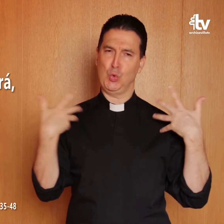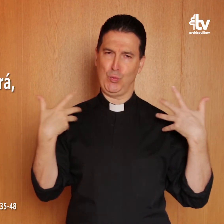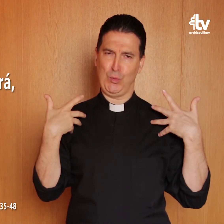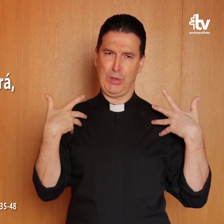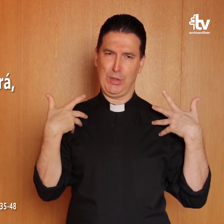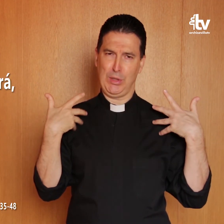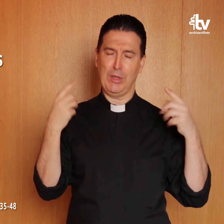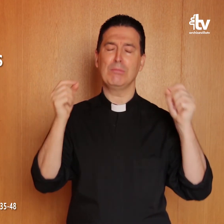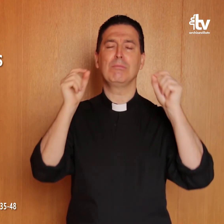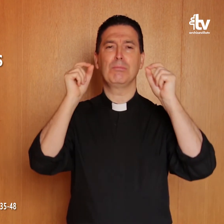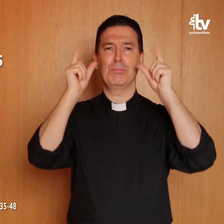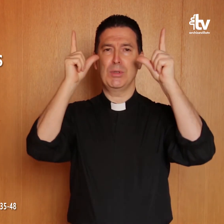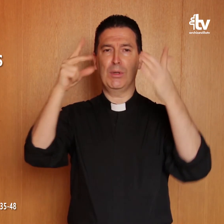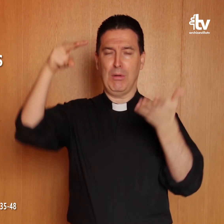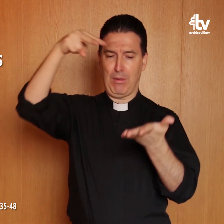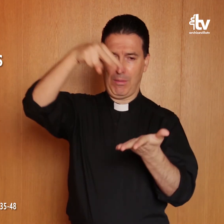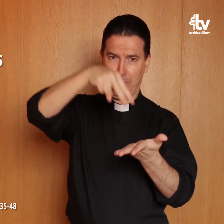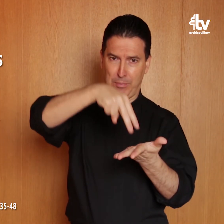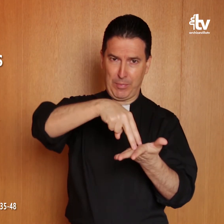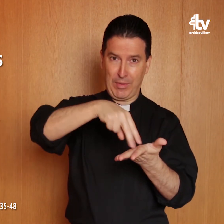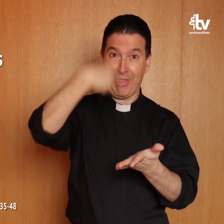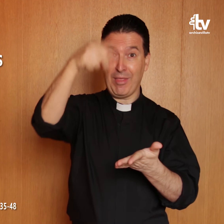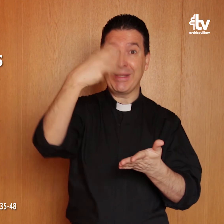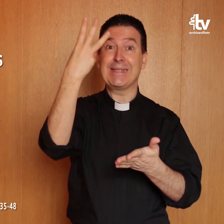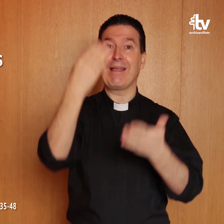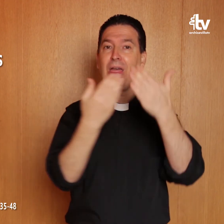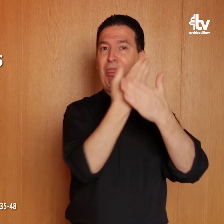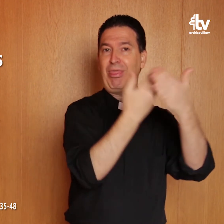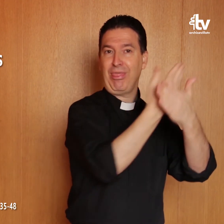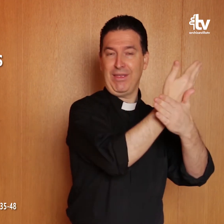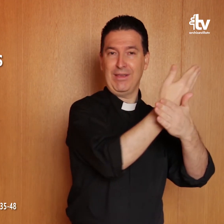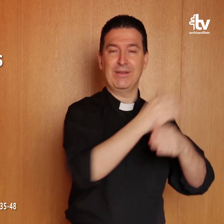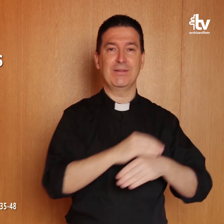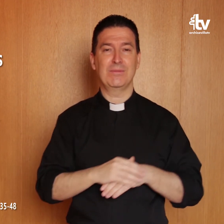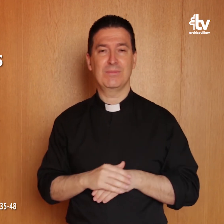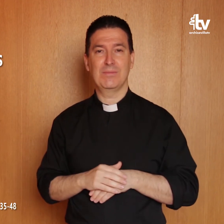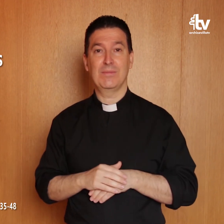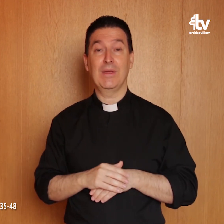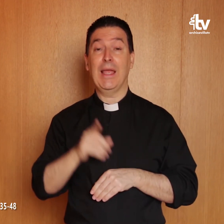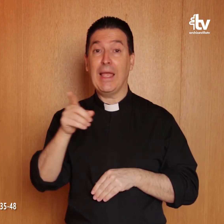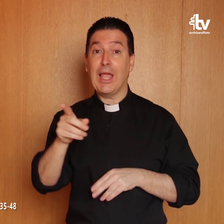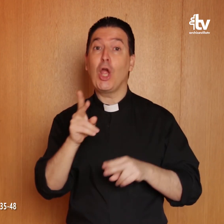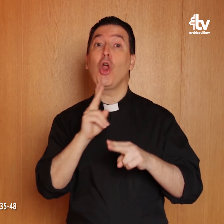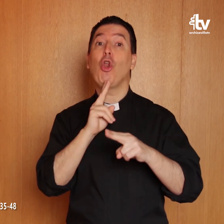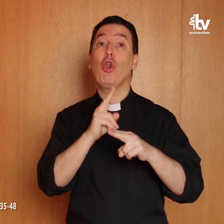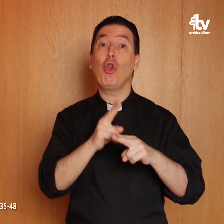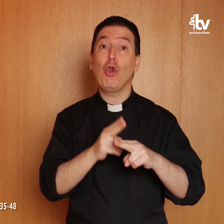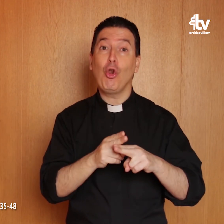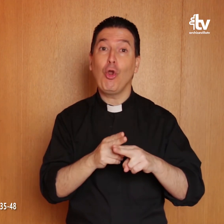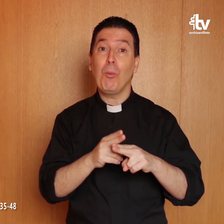Resucitará de entre los muertos al tercer día Y en su nombre se